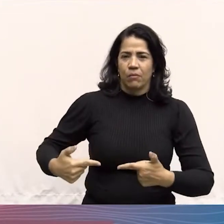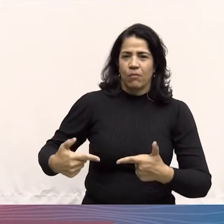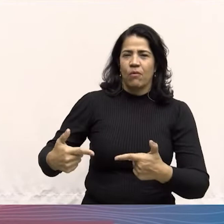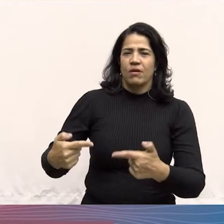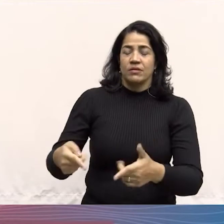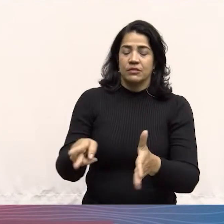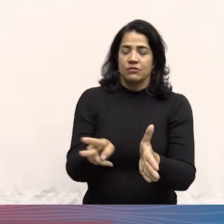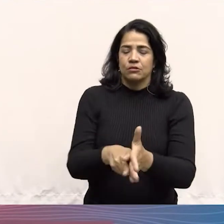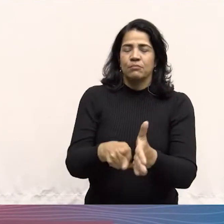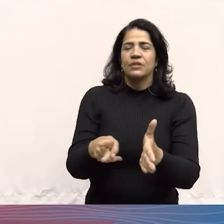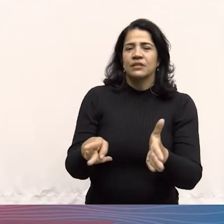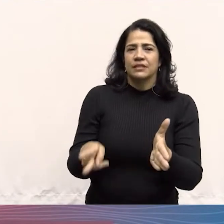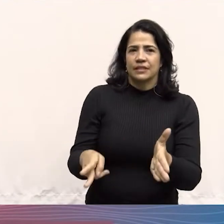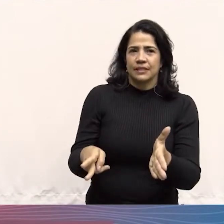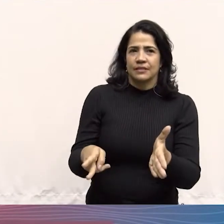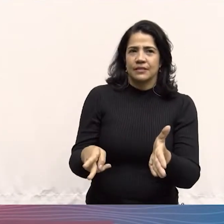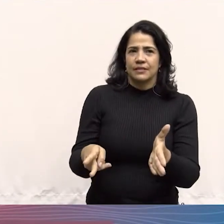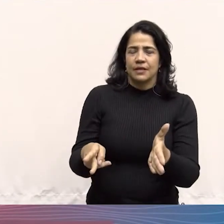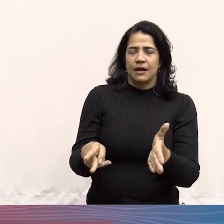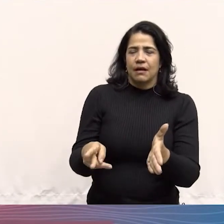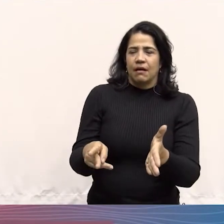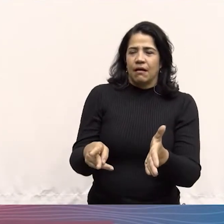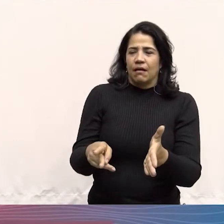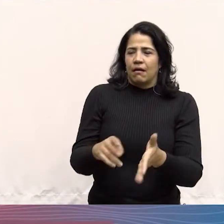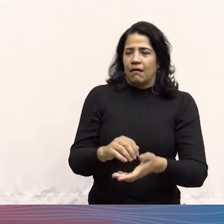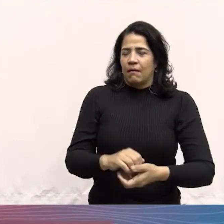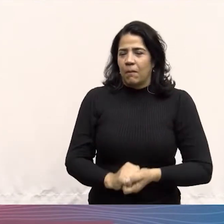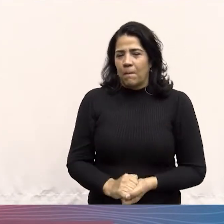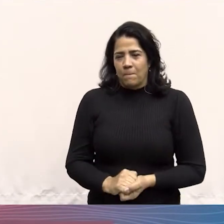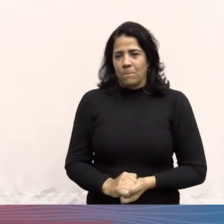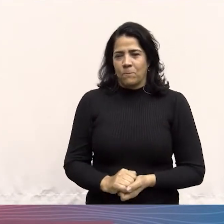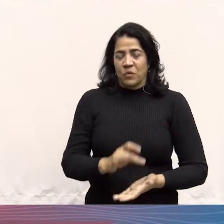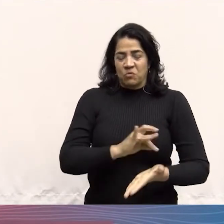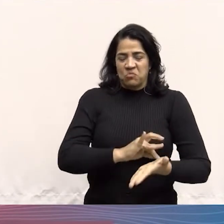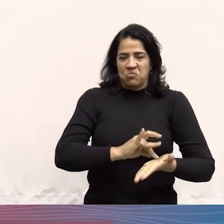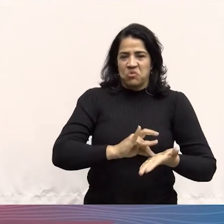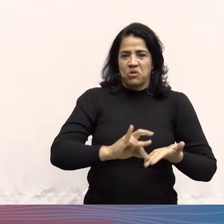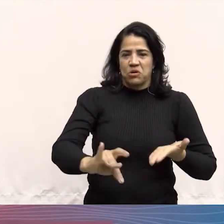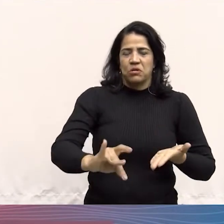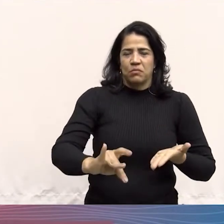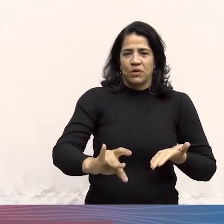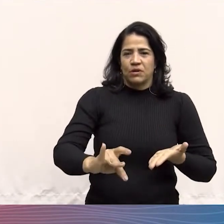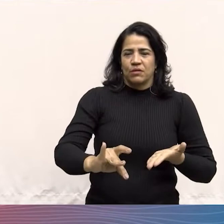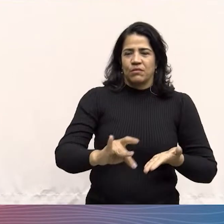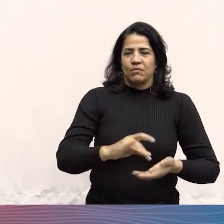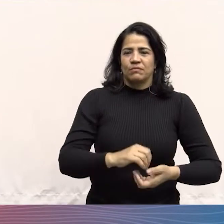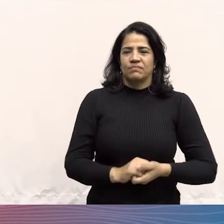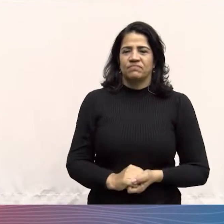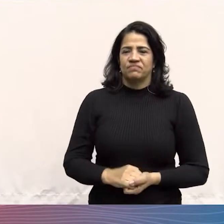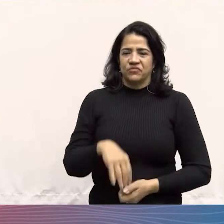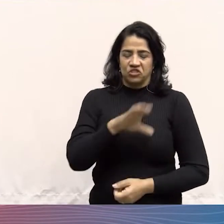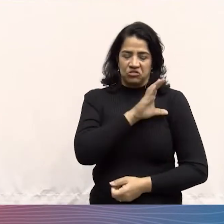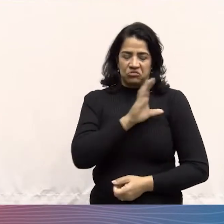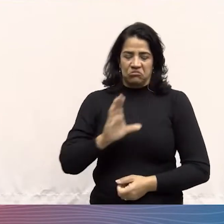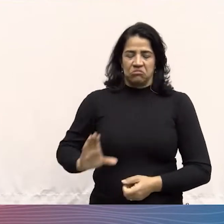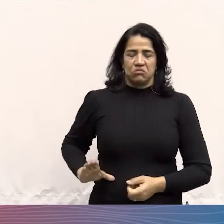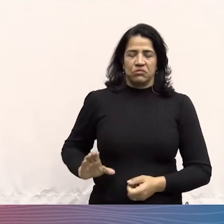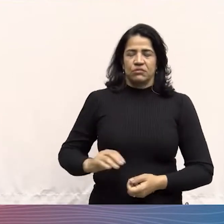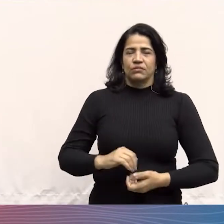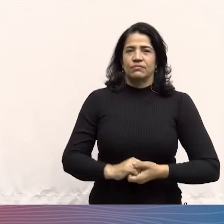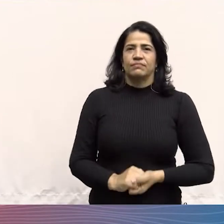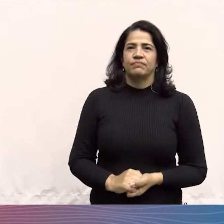E também outra parte, capítulo 14, versículo, deixa eu colocar aqui,